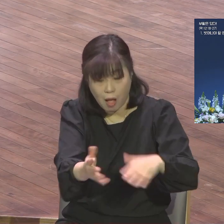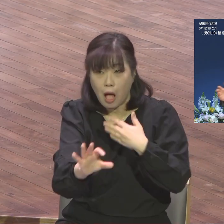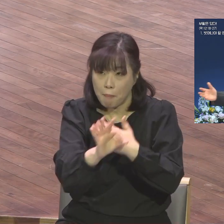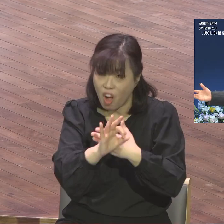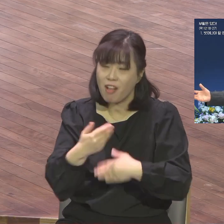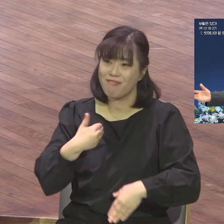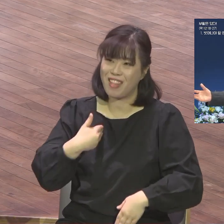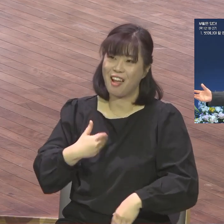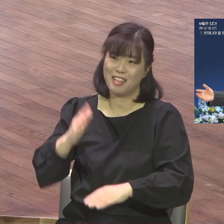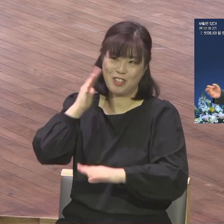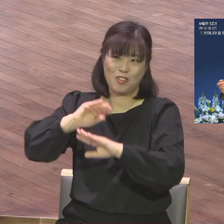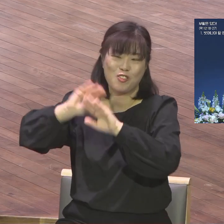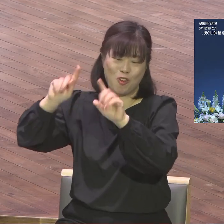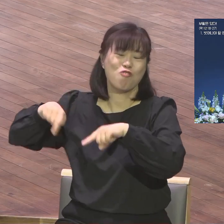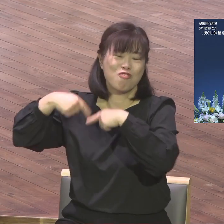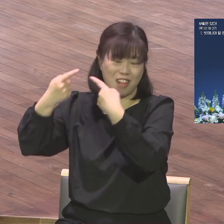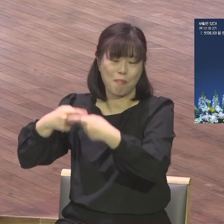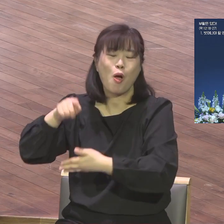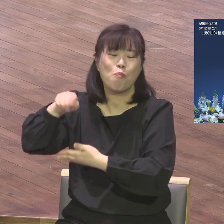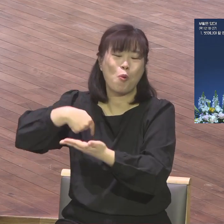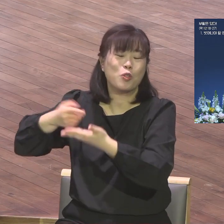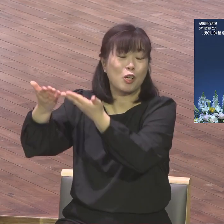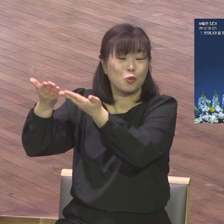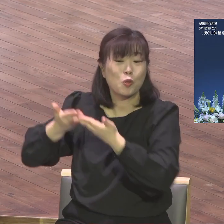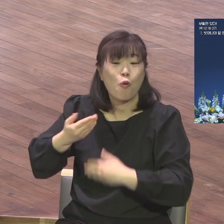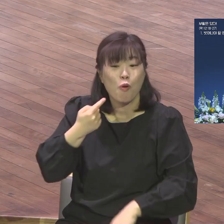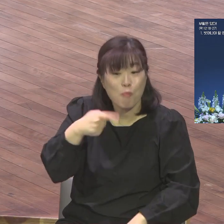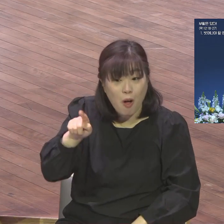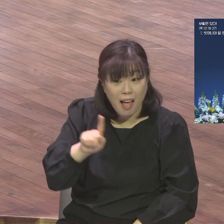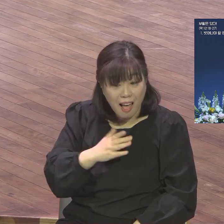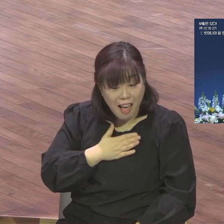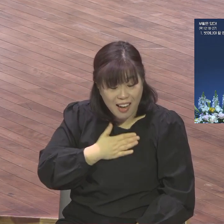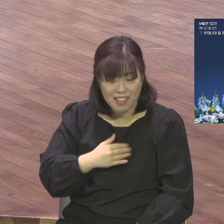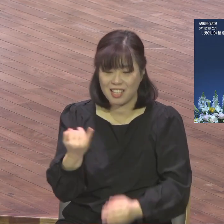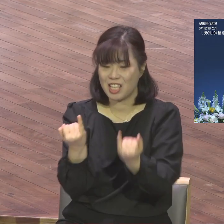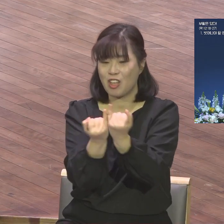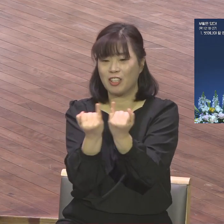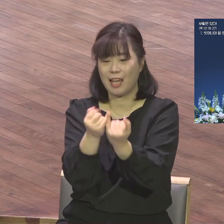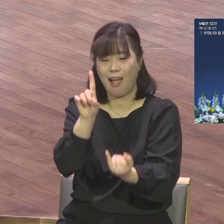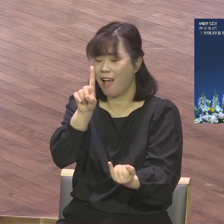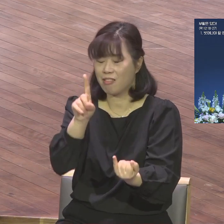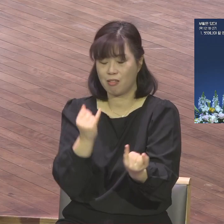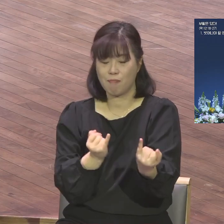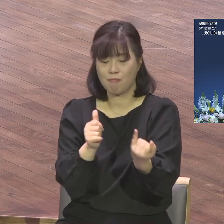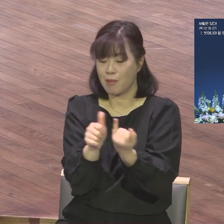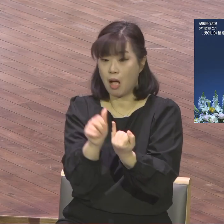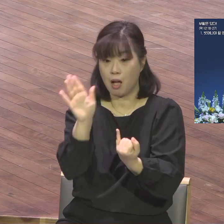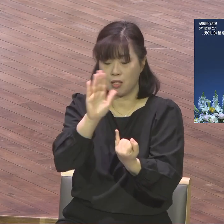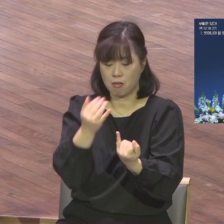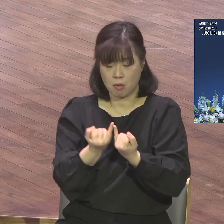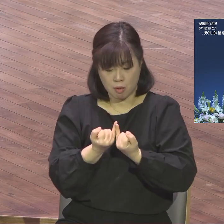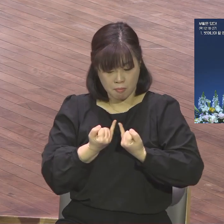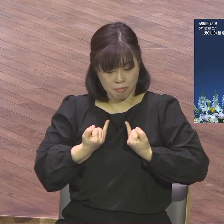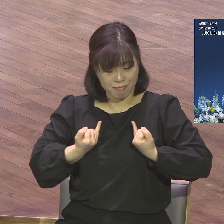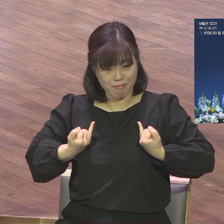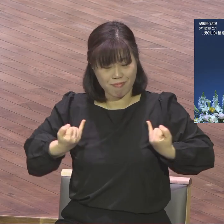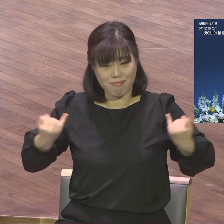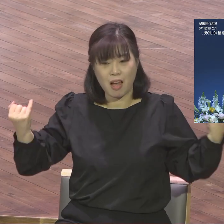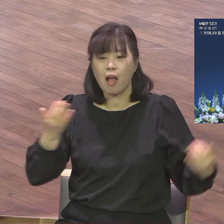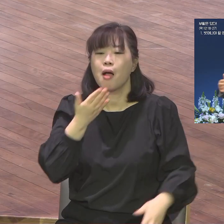여러 여자들을 두고 마음껏 그렇게 쾌락을 즐기는 삶을 산 수 있다라고 가르치죠. 그죠? 그 여기서